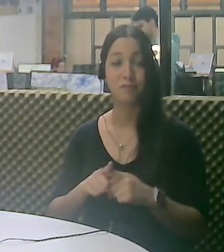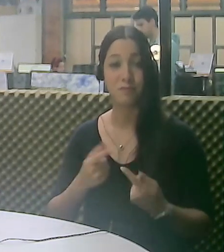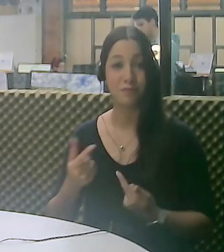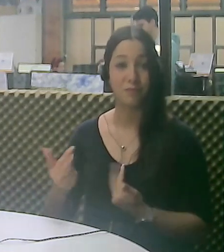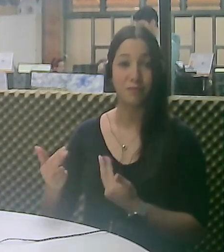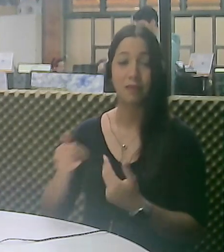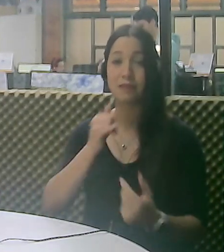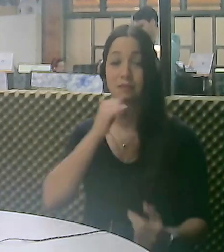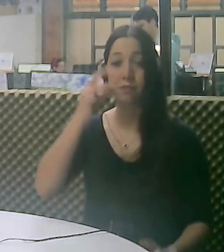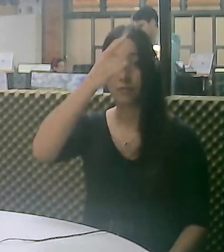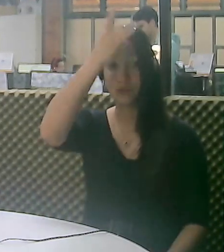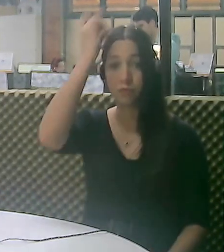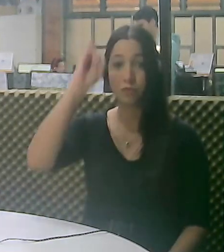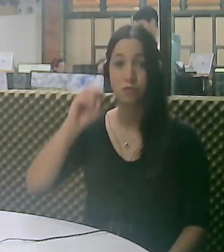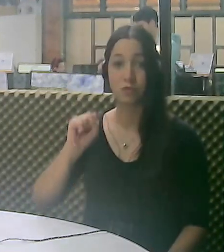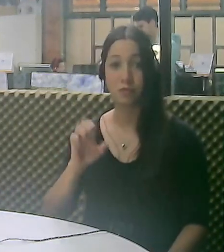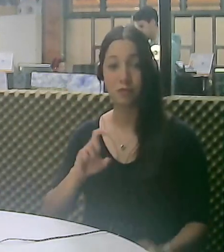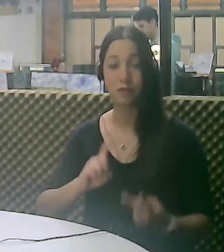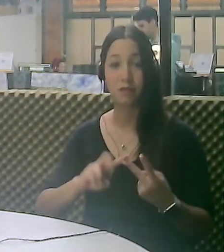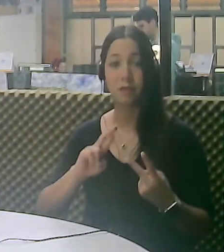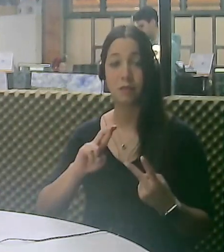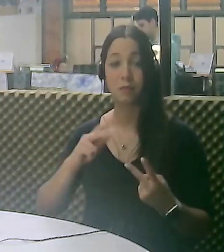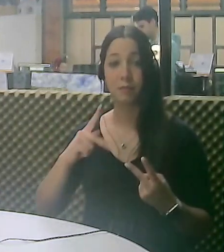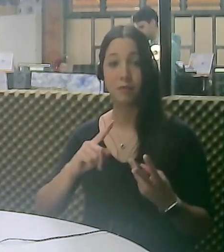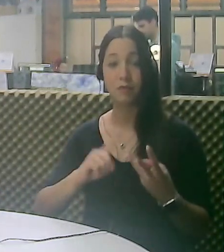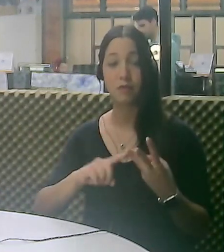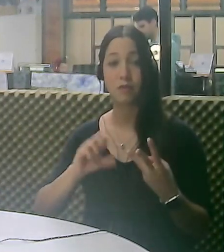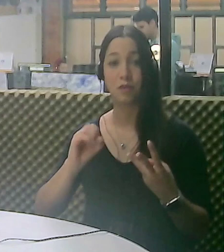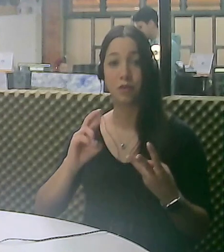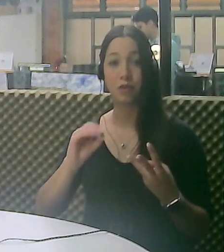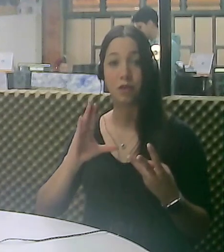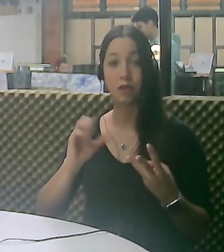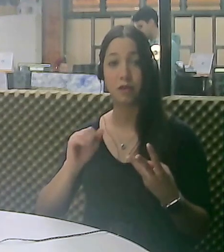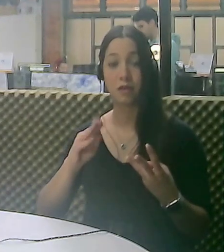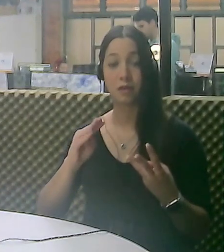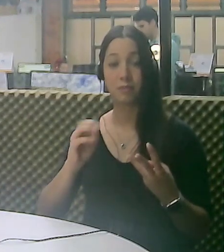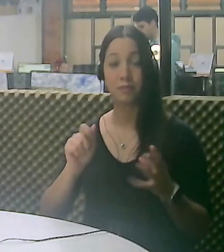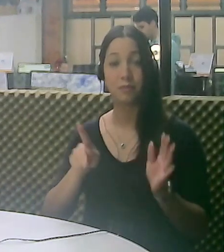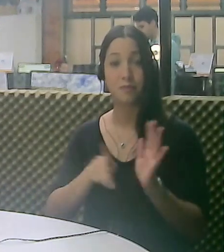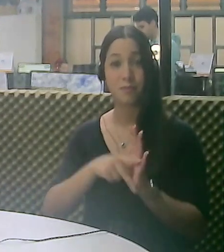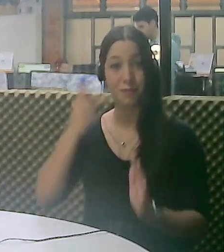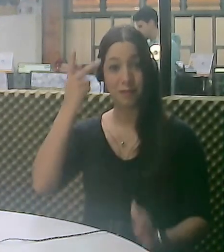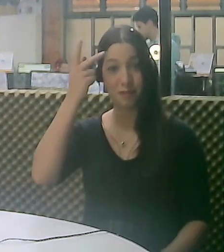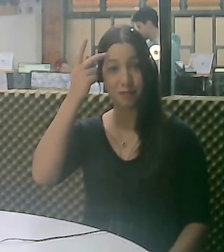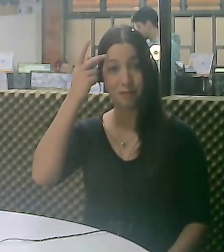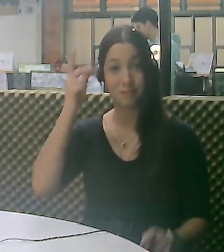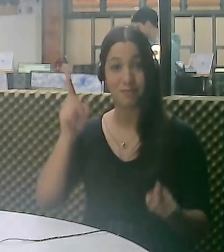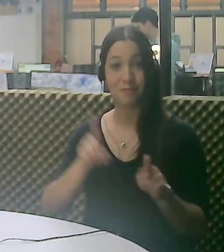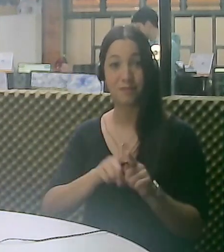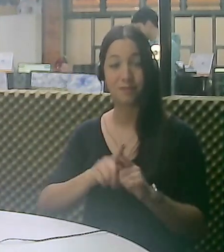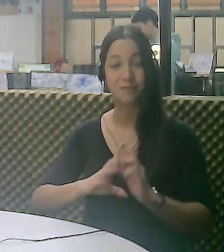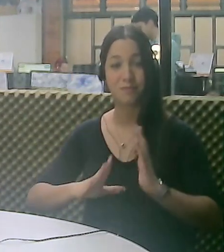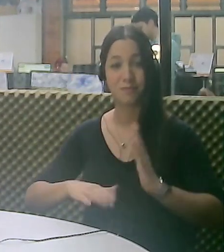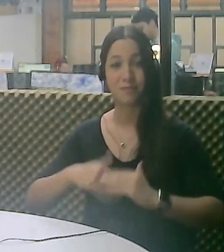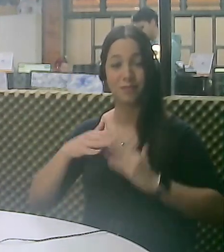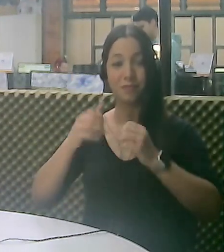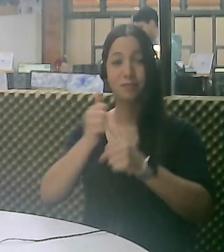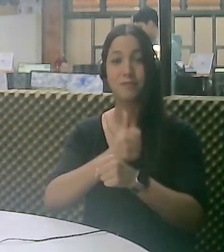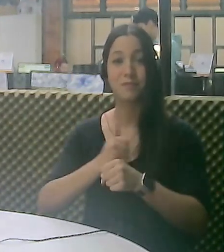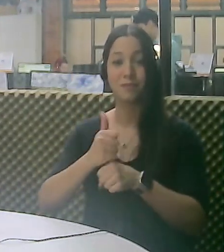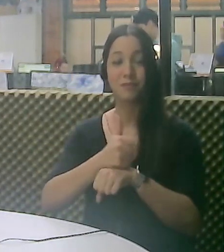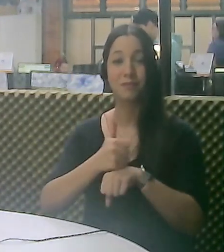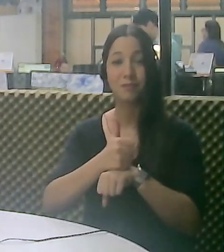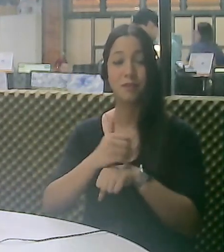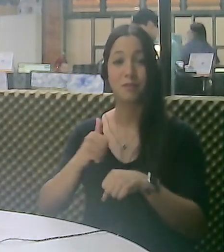como São José dos Campos, Ribeirão Preto e Sorocaba, todos do interior de São Paulo, bem como também teve um desempenho melhor do que o